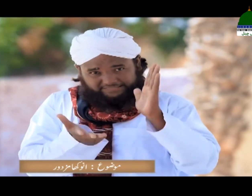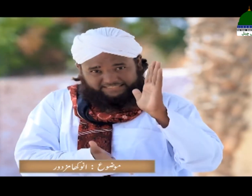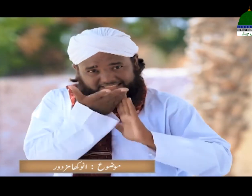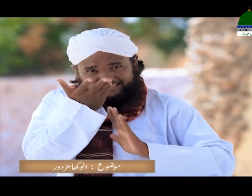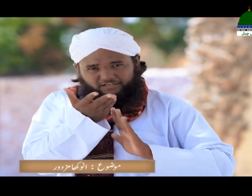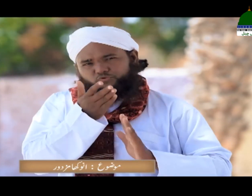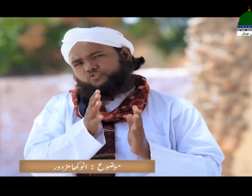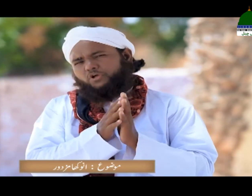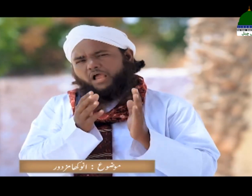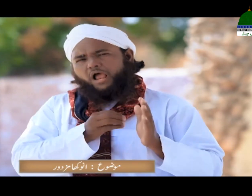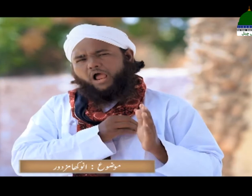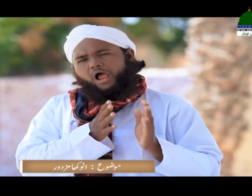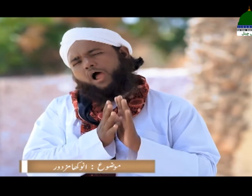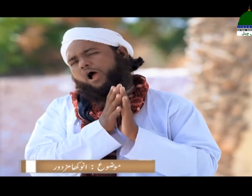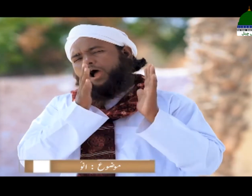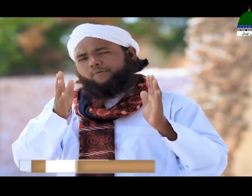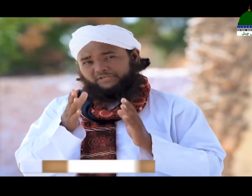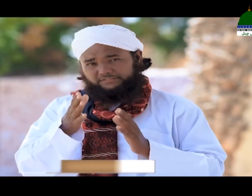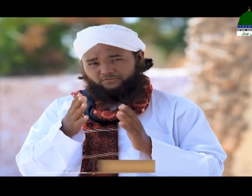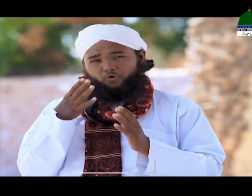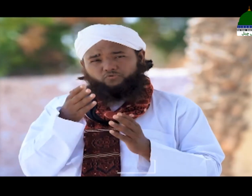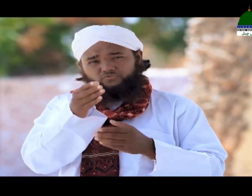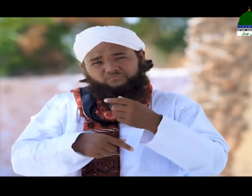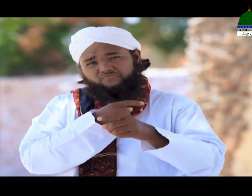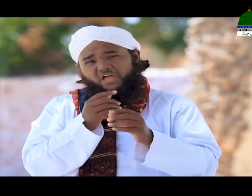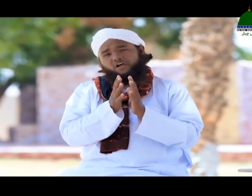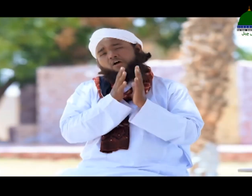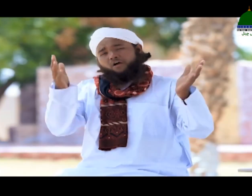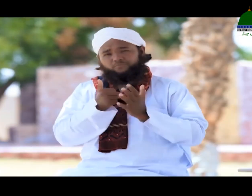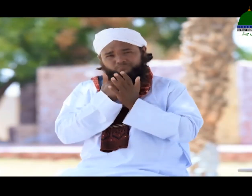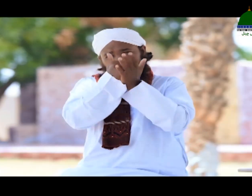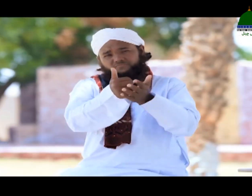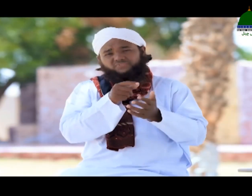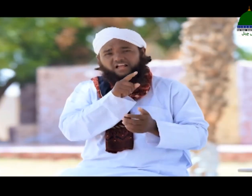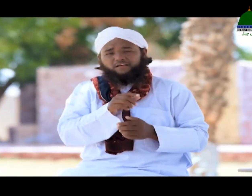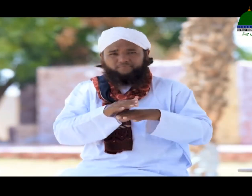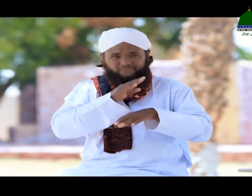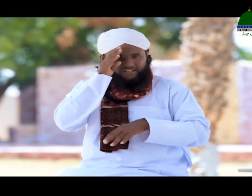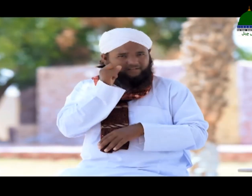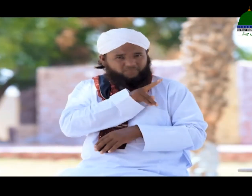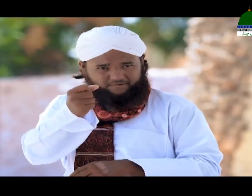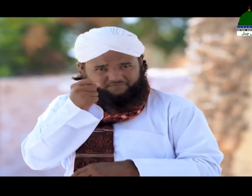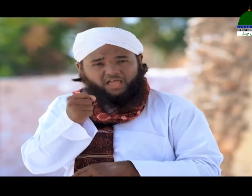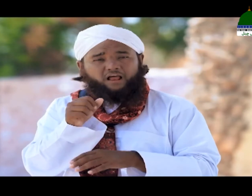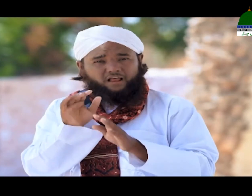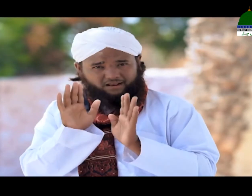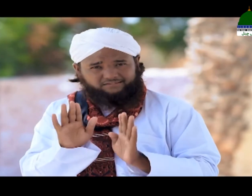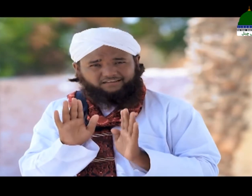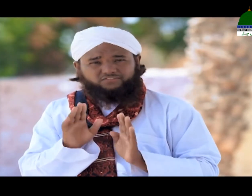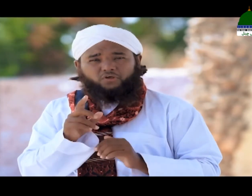زیادہ عمل کرتا تو تیرا اجر بھی بڑھا دیا جاتا۔ پیارے اسلامی بھائیوں، اللہ پاک پر بھروسہ کیا جائے تو